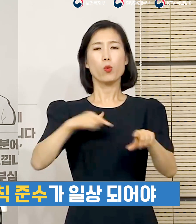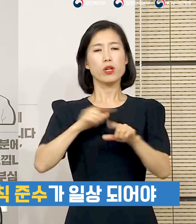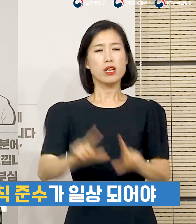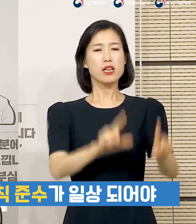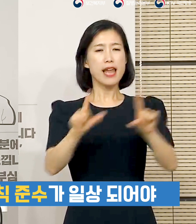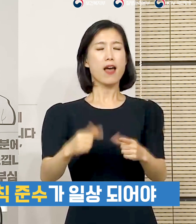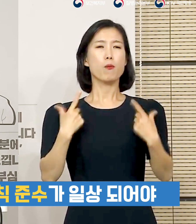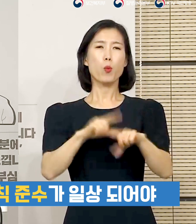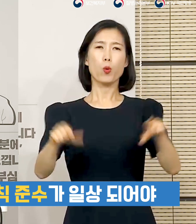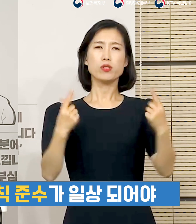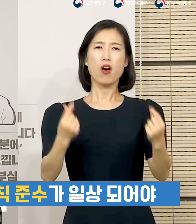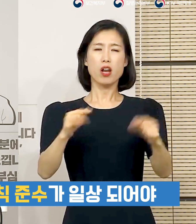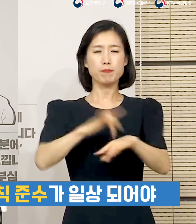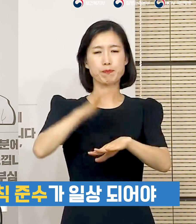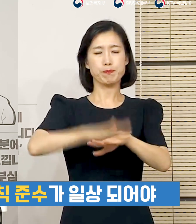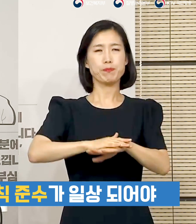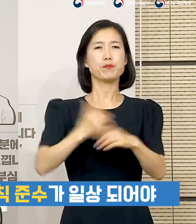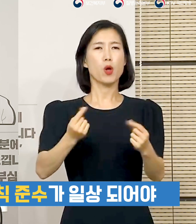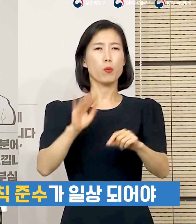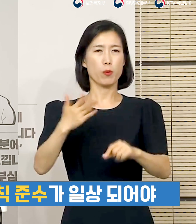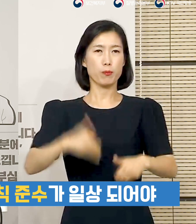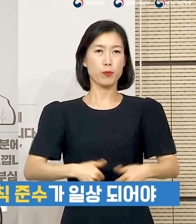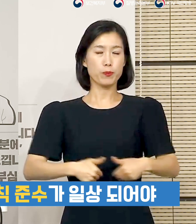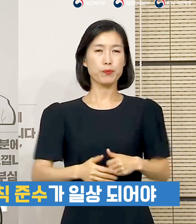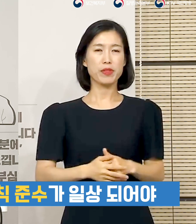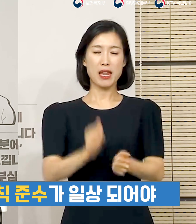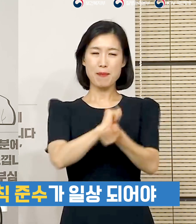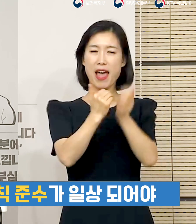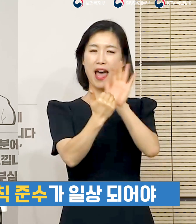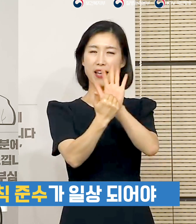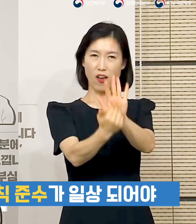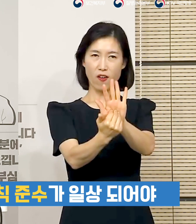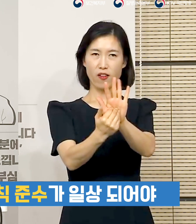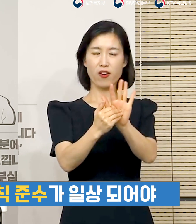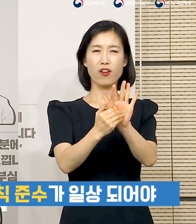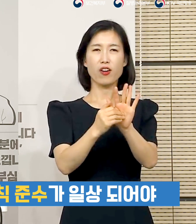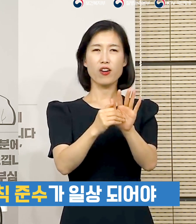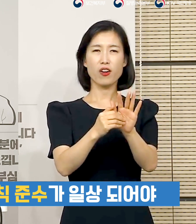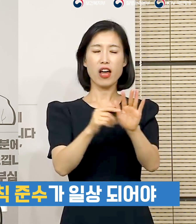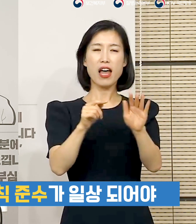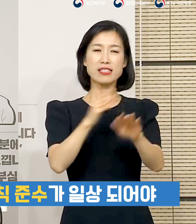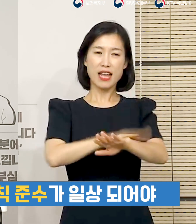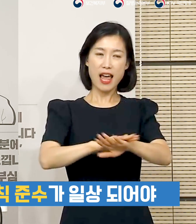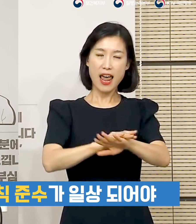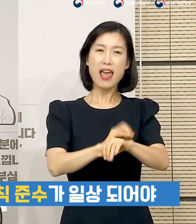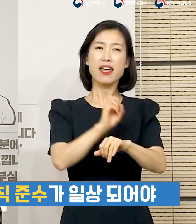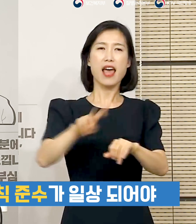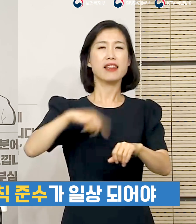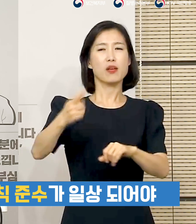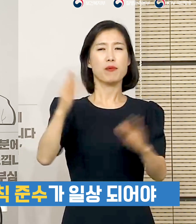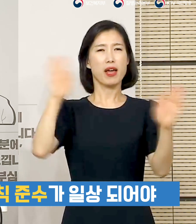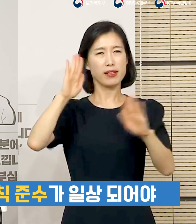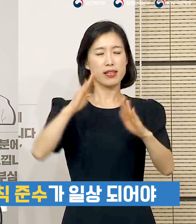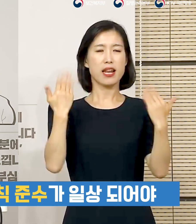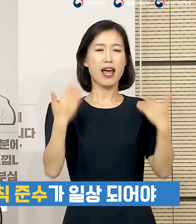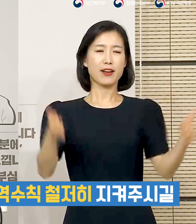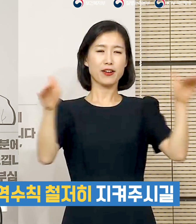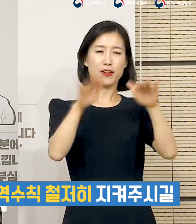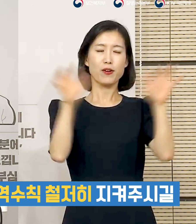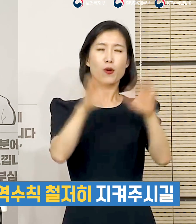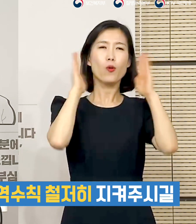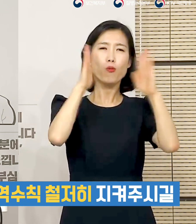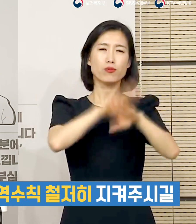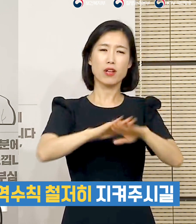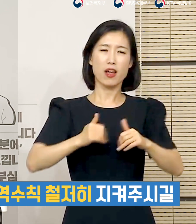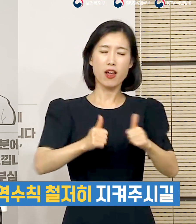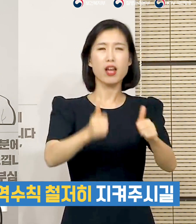삶이 되어야 할 것입니다. 방역이라는 든든한 토대 위에서 학생들이 건강한 학교 생활을 할 수 있도록